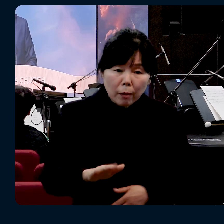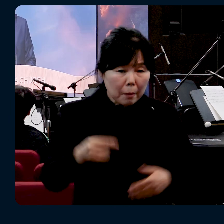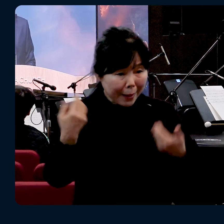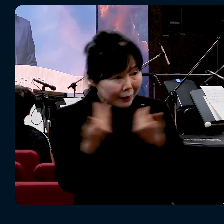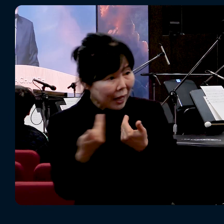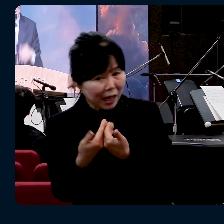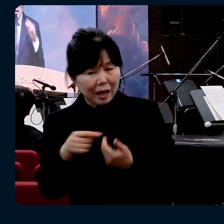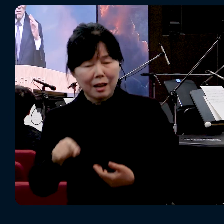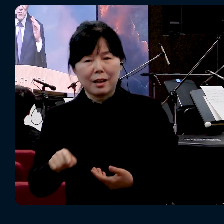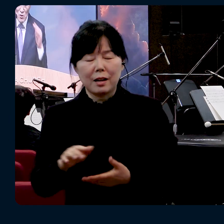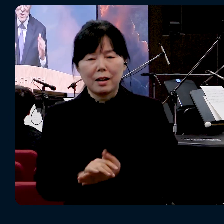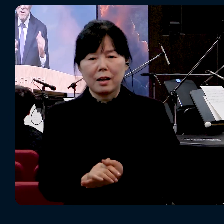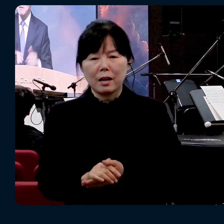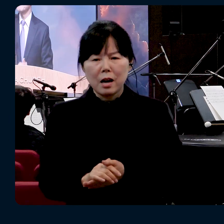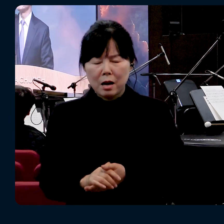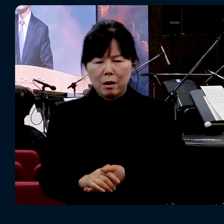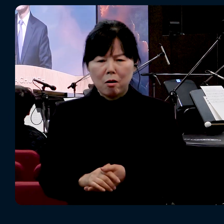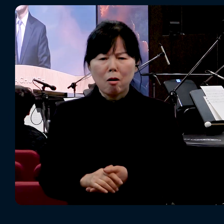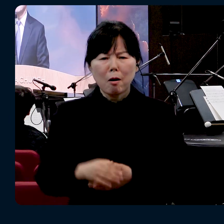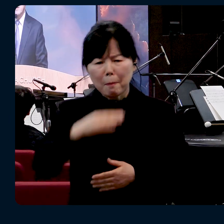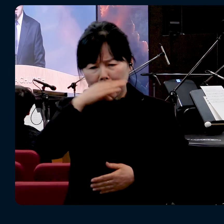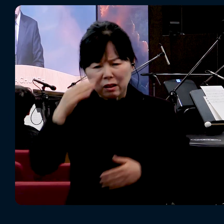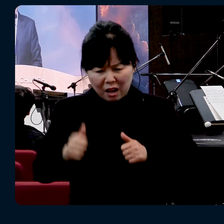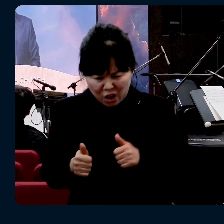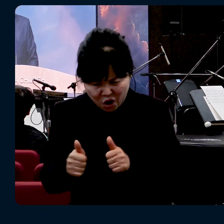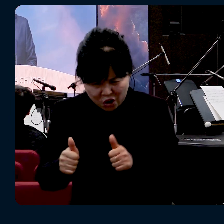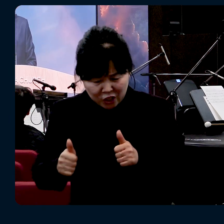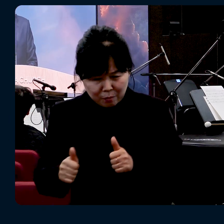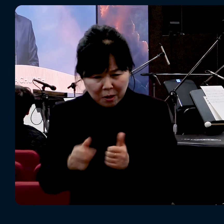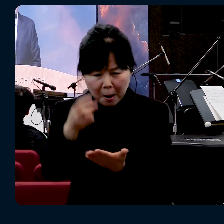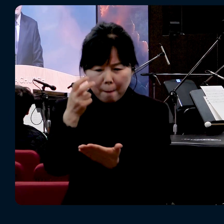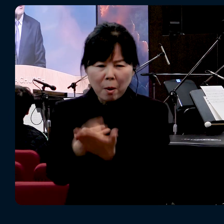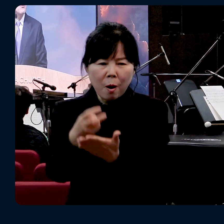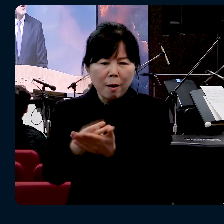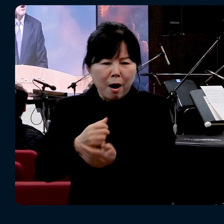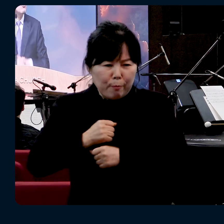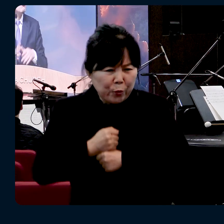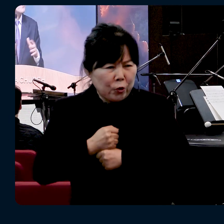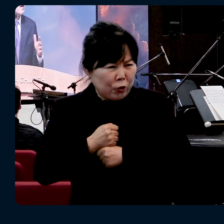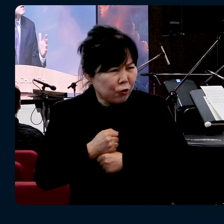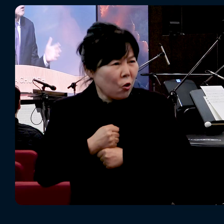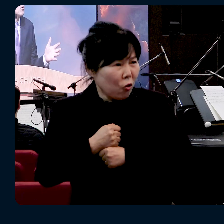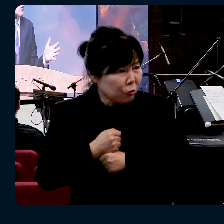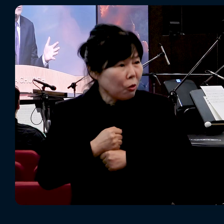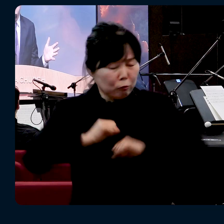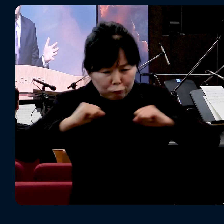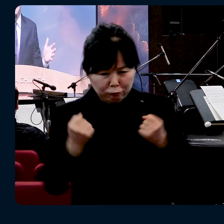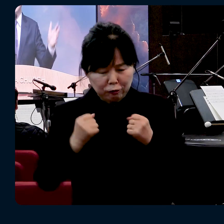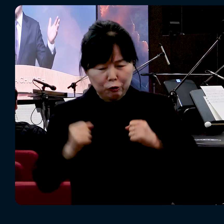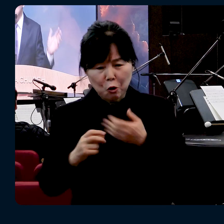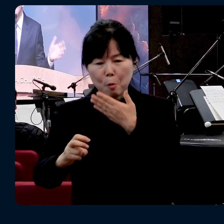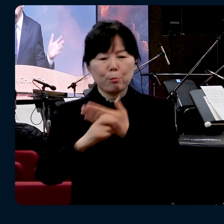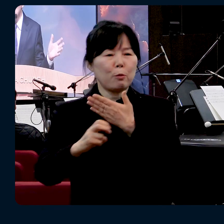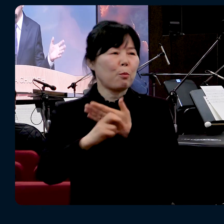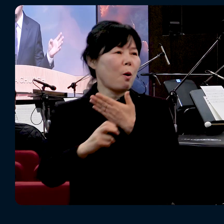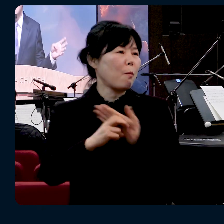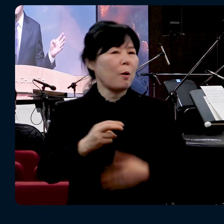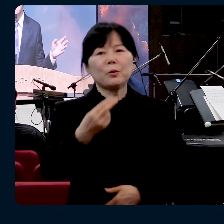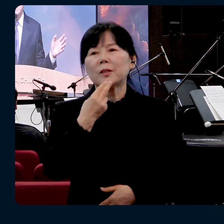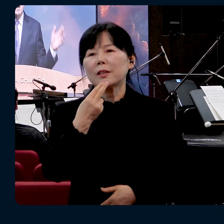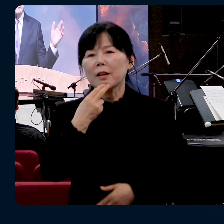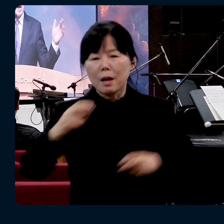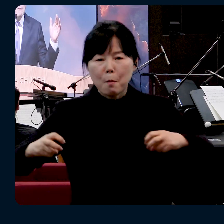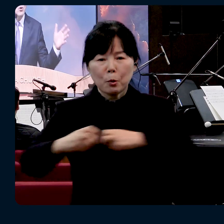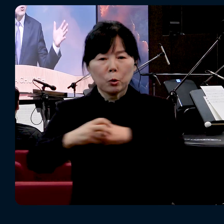그와는 달리 정말 나름 성실하게 세상의 법은 교통법규 하나 위반하지 않고 그런 사람들이